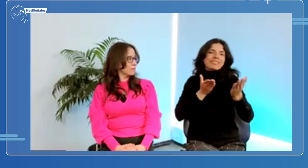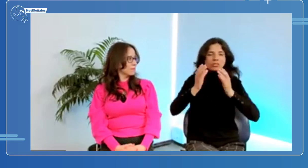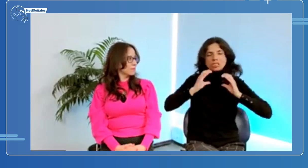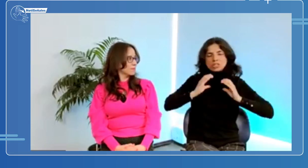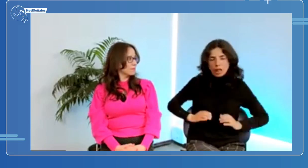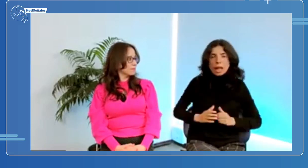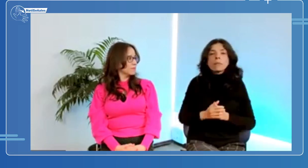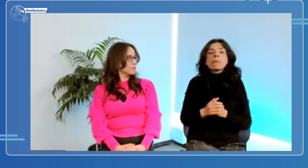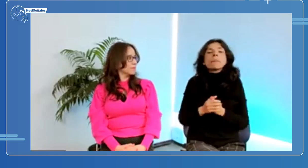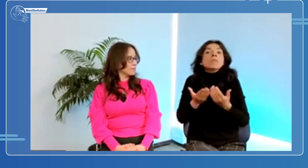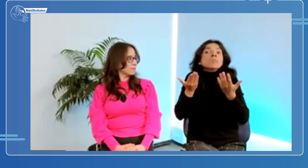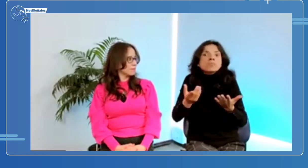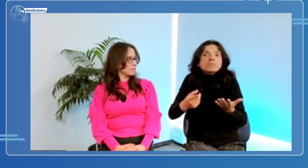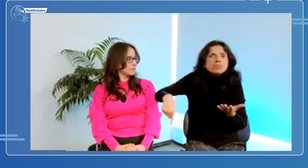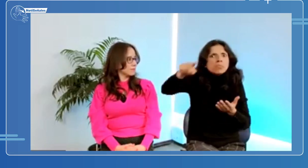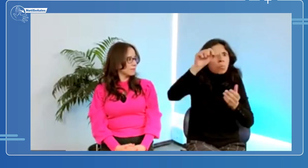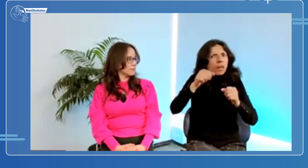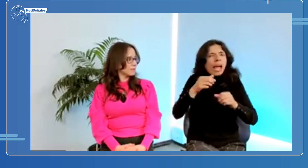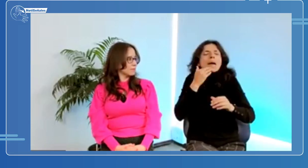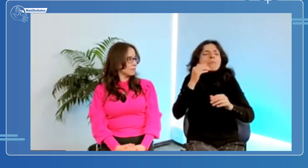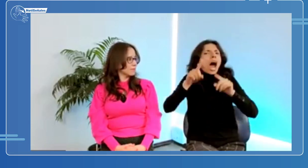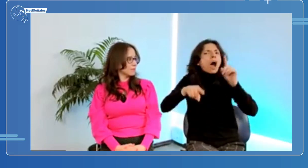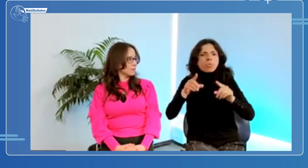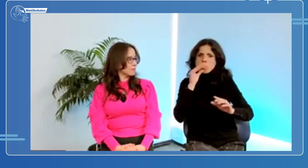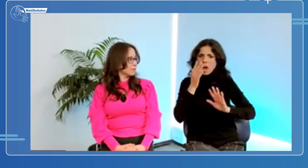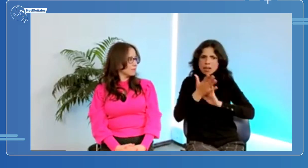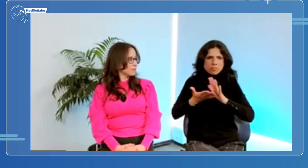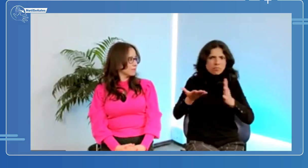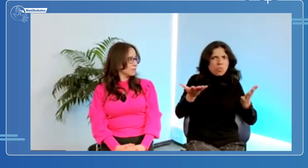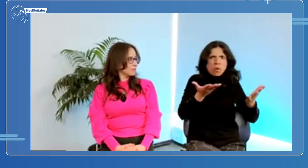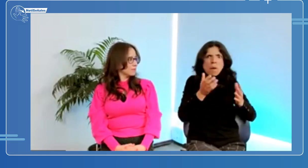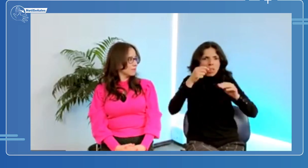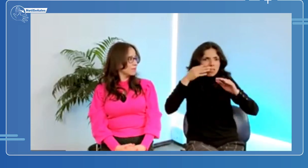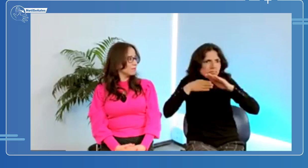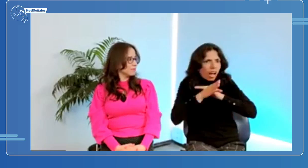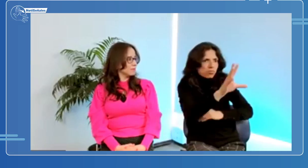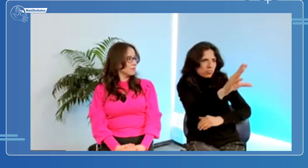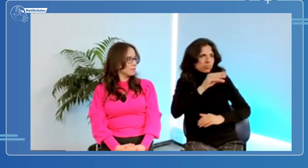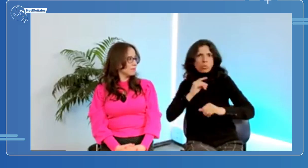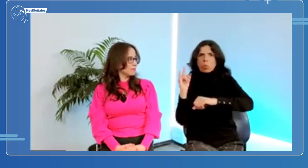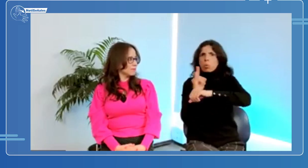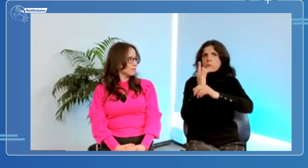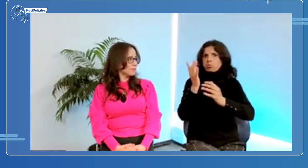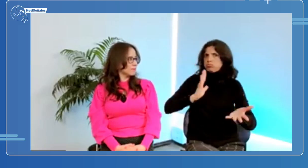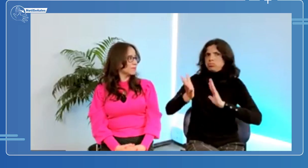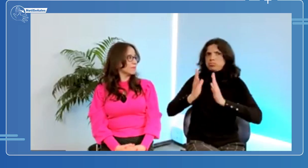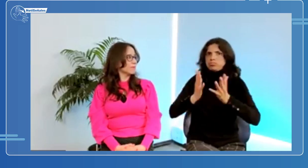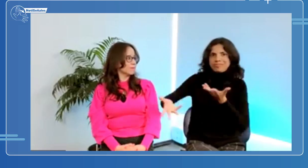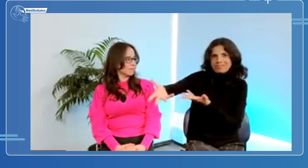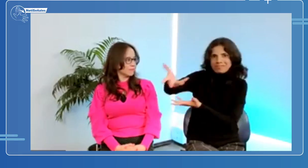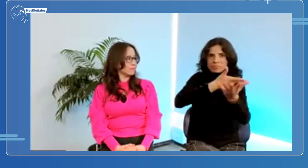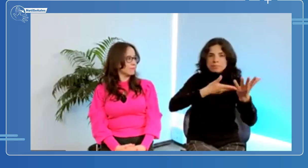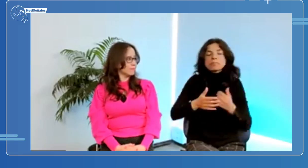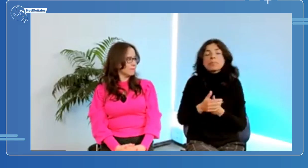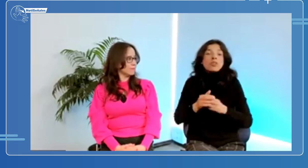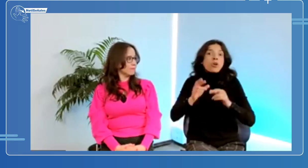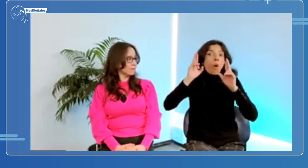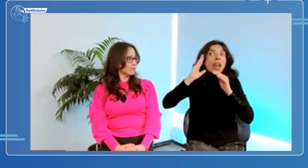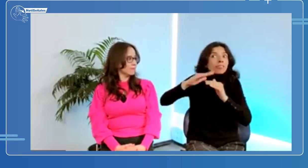Pueden ingresar a la página de Atención del Ciudadano, aquí están estas señas, este vocabulario, y pues si ustedes necesitan el término lo pueden